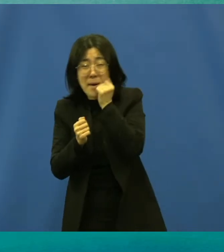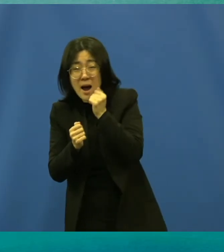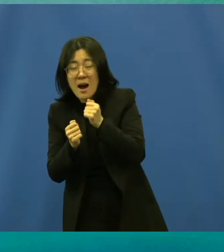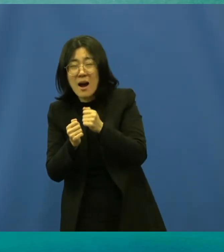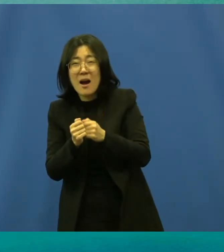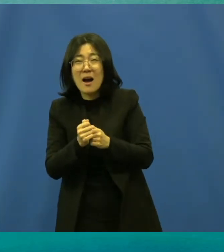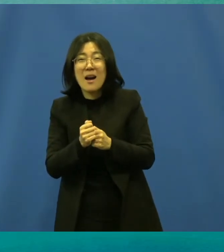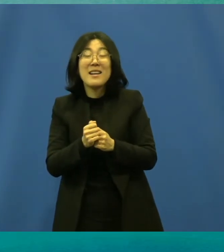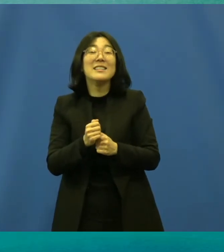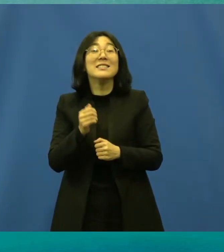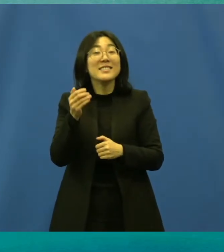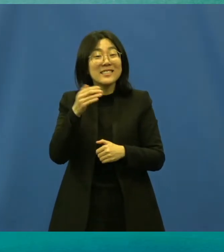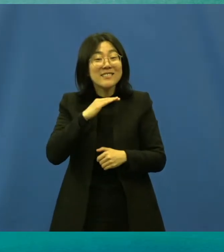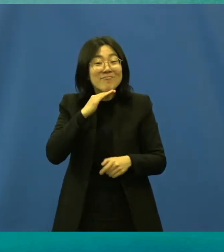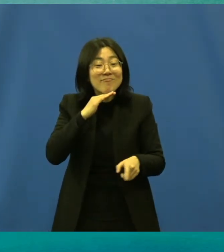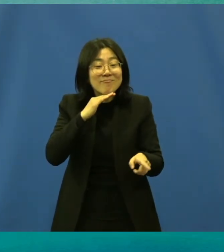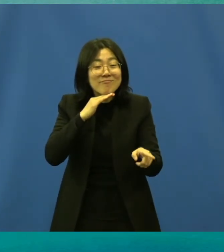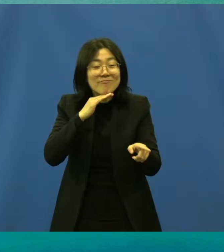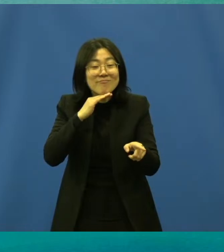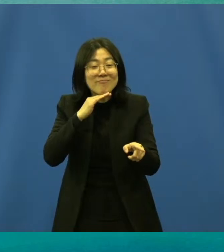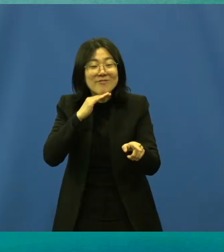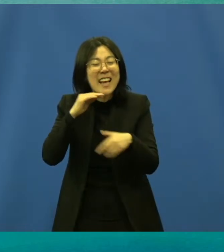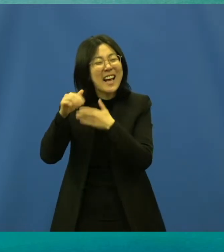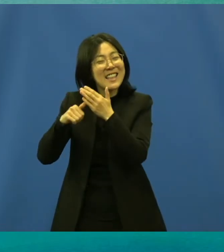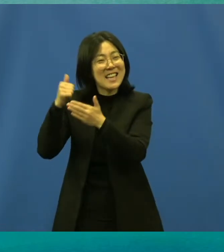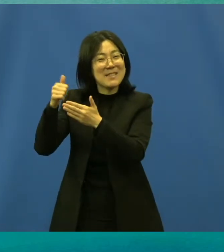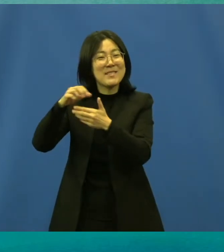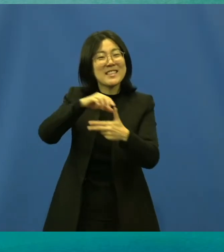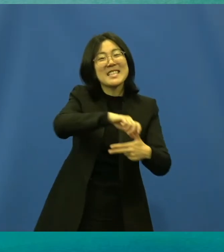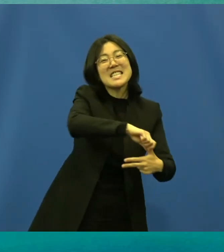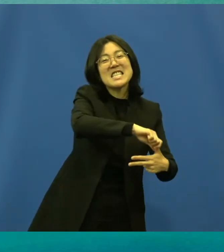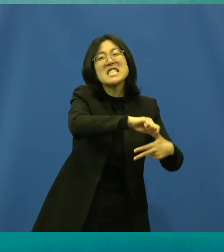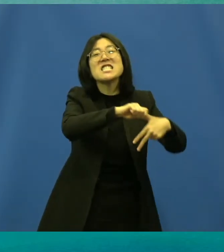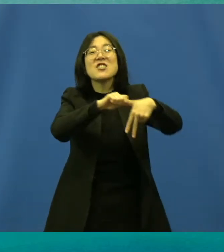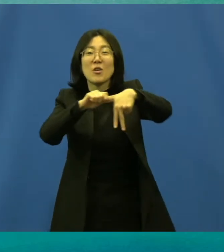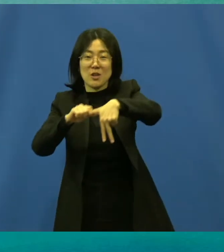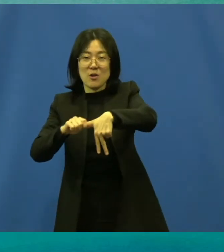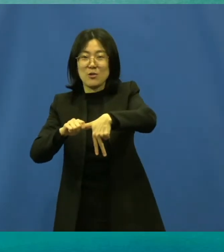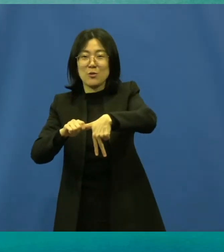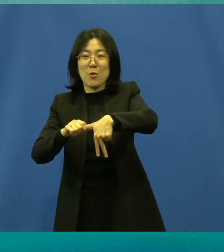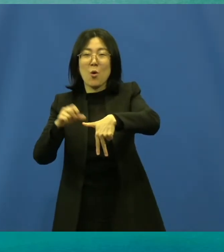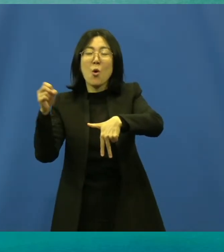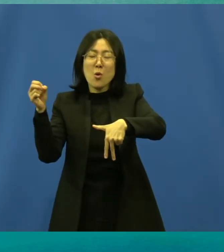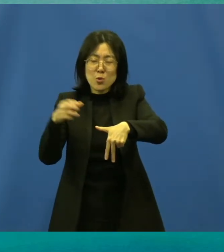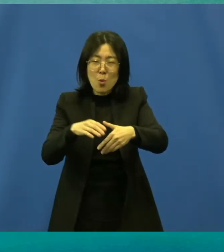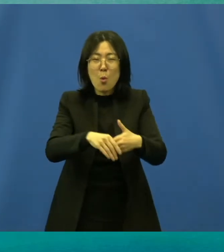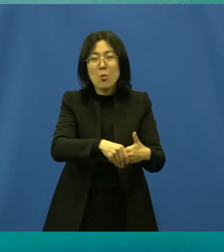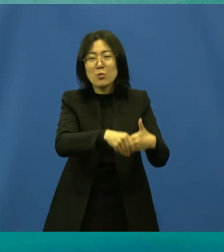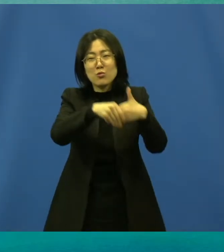그러나 하나님은 일으켜 세워주시고 또 일으켜 세워주십니다.